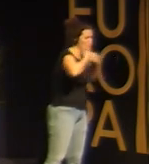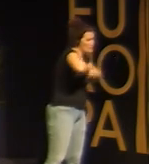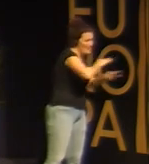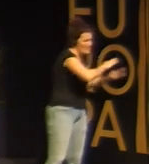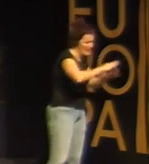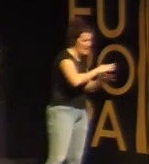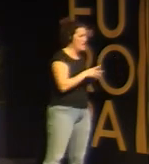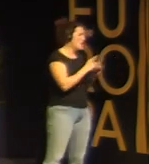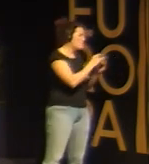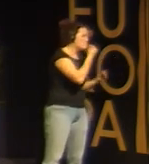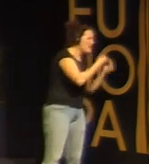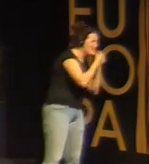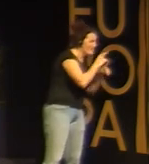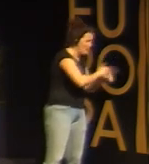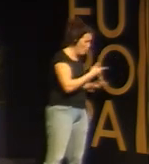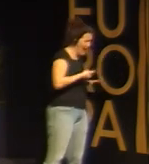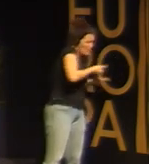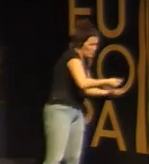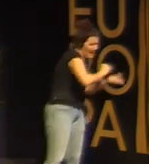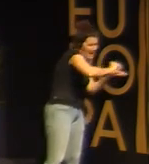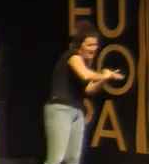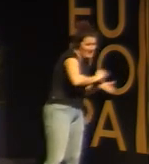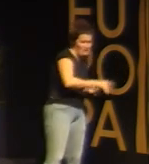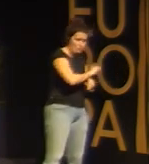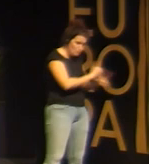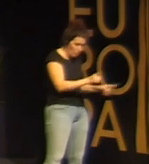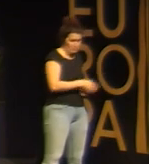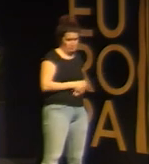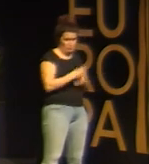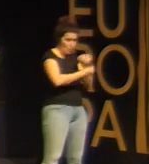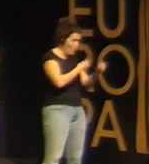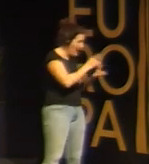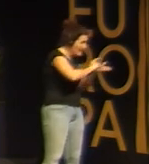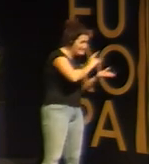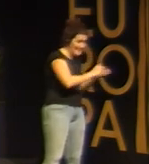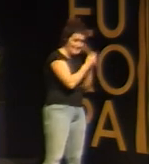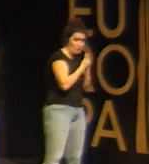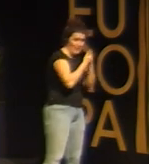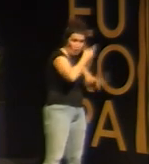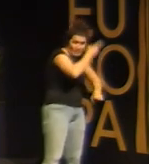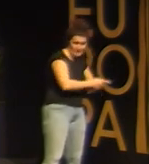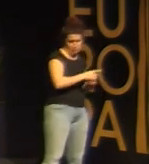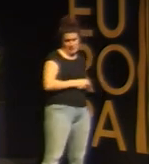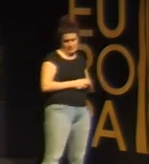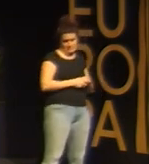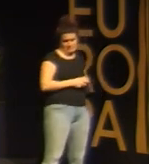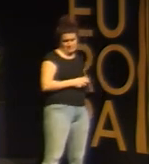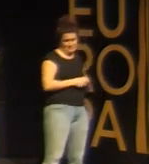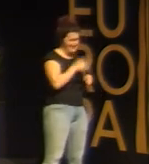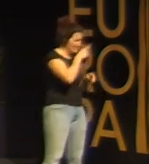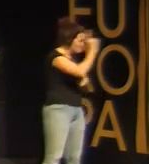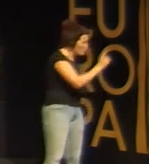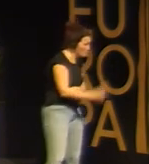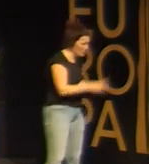no le preparen la merienda no le ayuden a hacer las tareas no hagan tareas en escolarización obligatoria quedan terminantemente